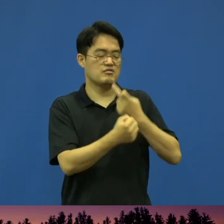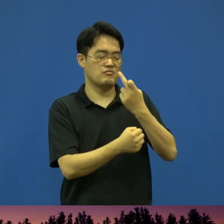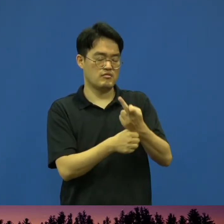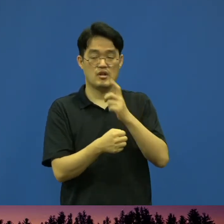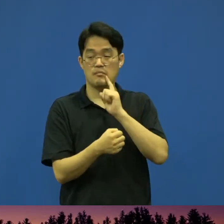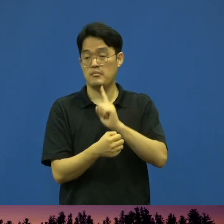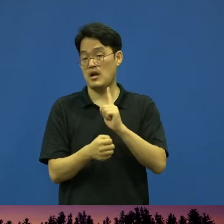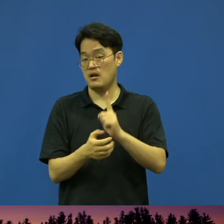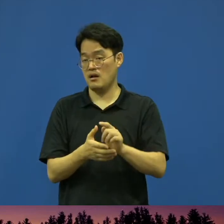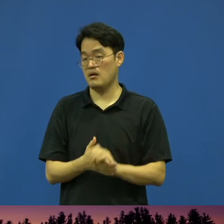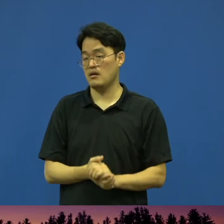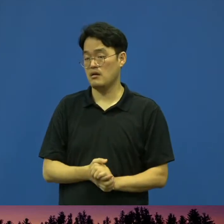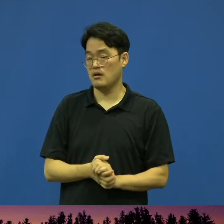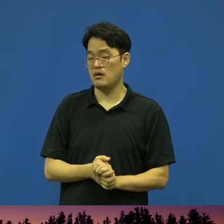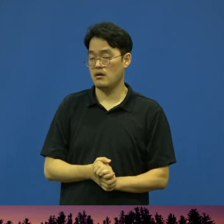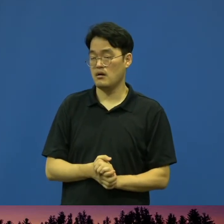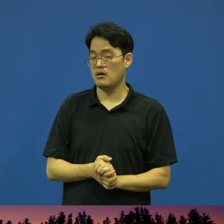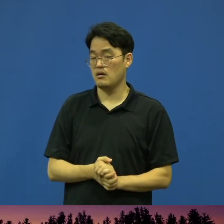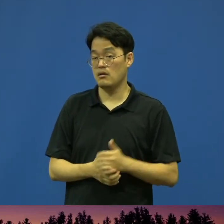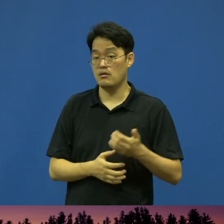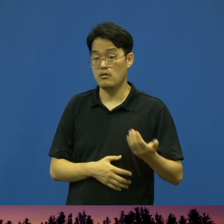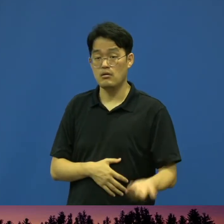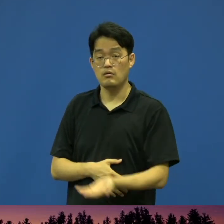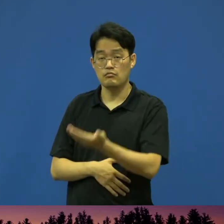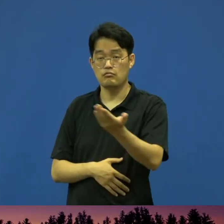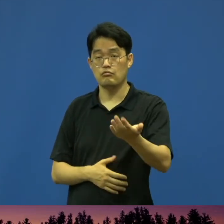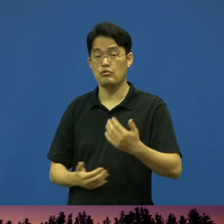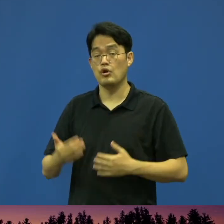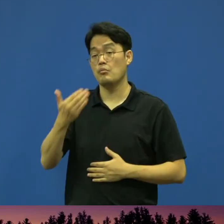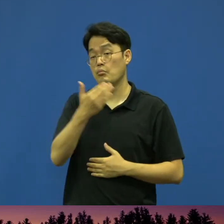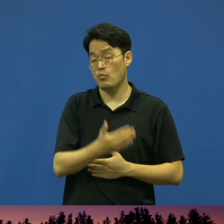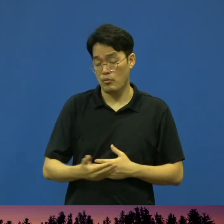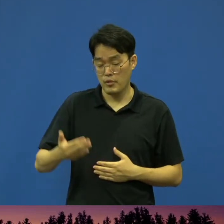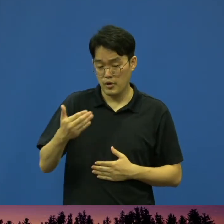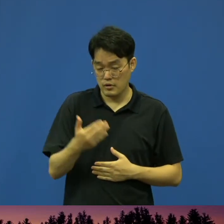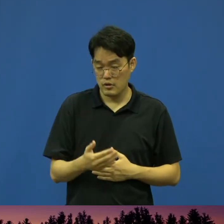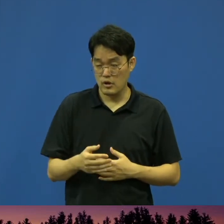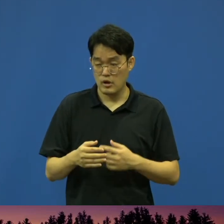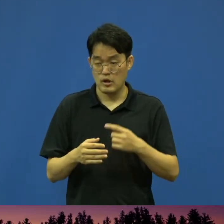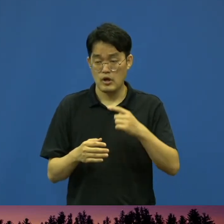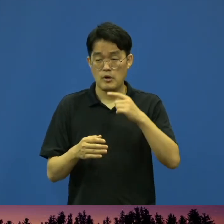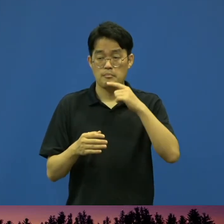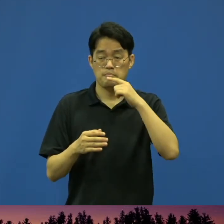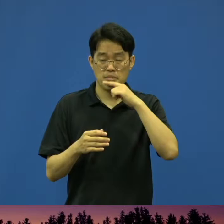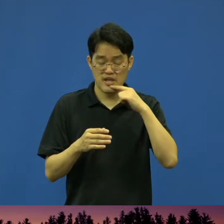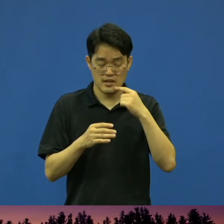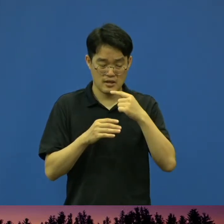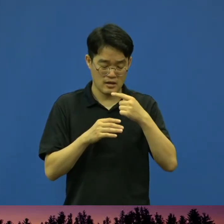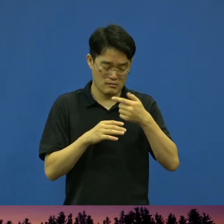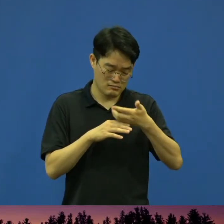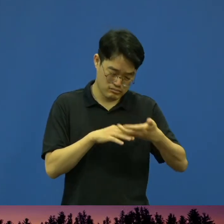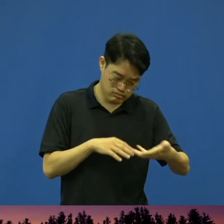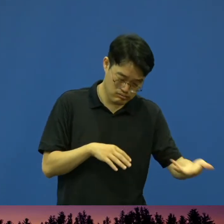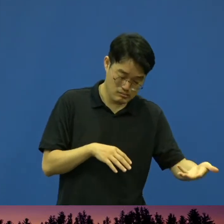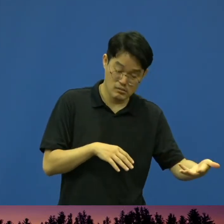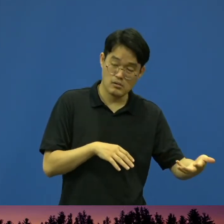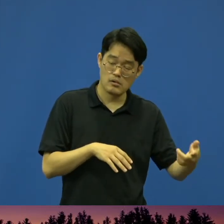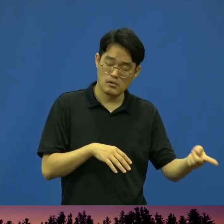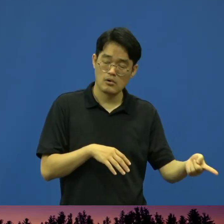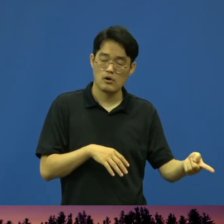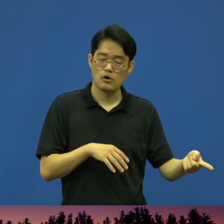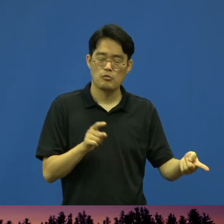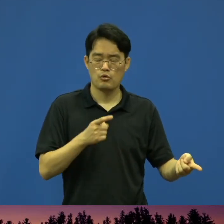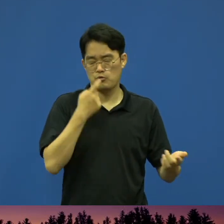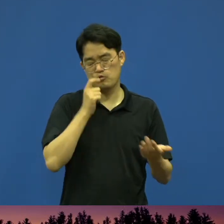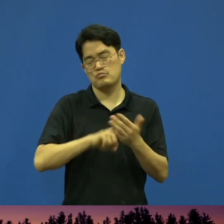일주일만, 하루만 자꾸만 우리의 몸 안에서 몸 밖으로 뭔가 흘러나간다면 그것은 참 쉽지 않은 일입니다. 그런데